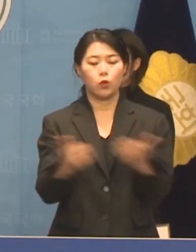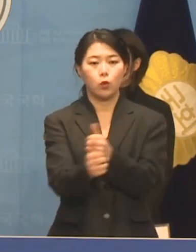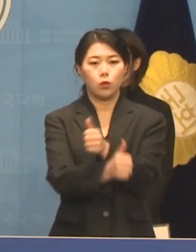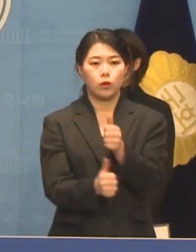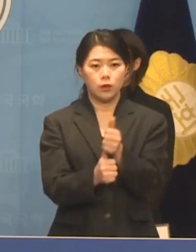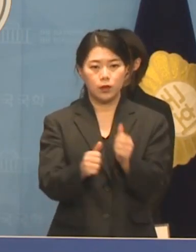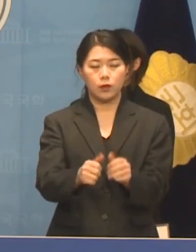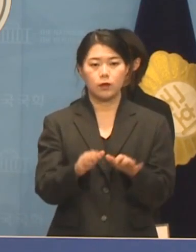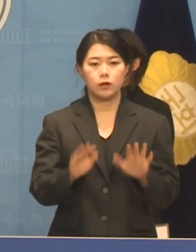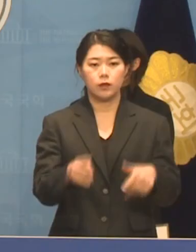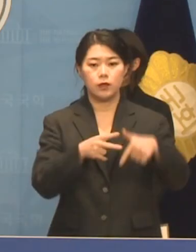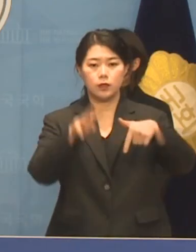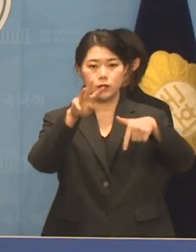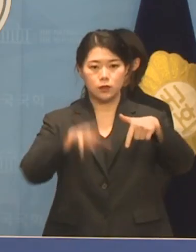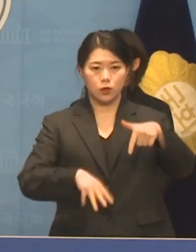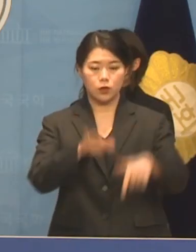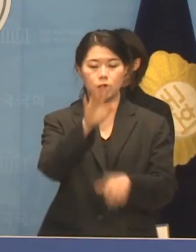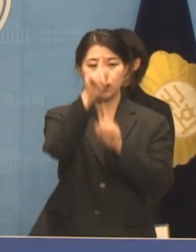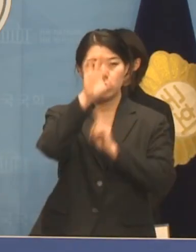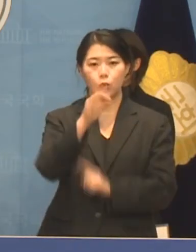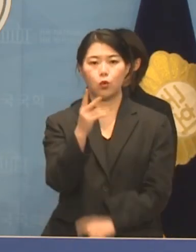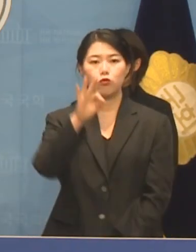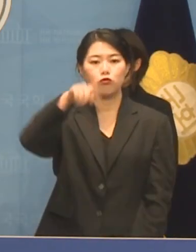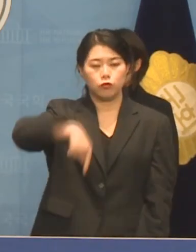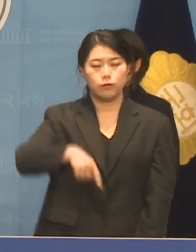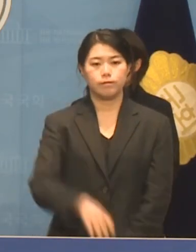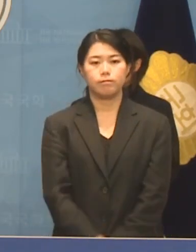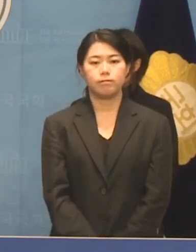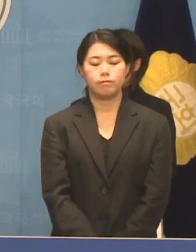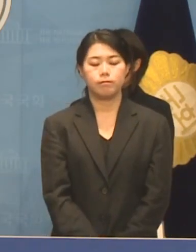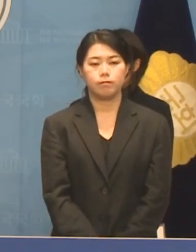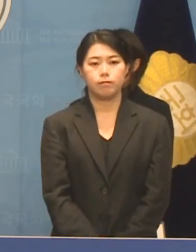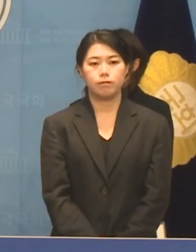활동하고 있는 인천 서구 국회의원 이용호입니다.